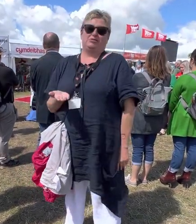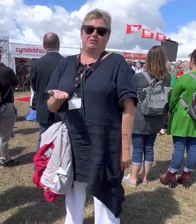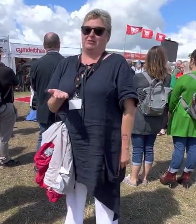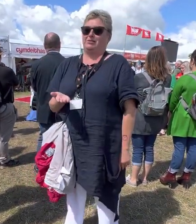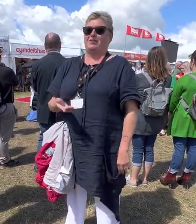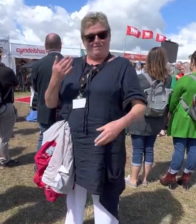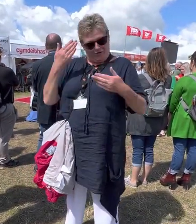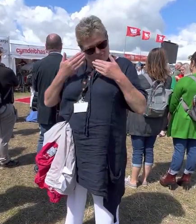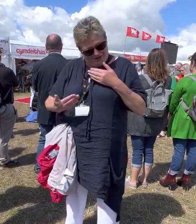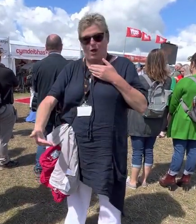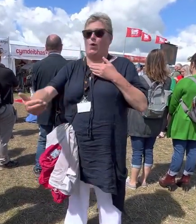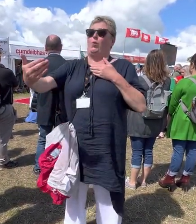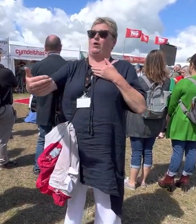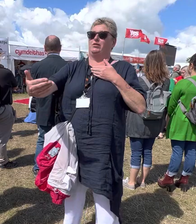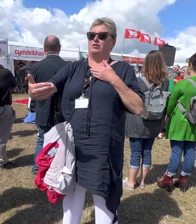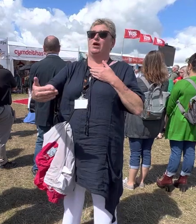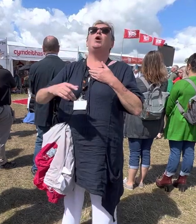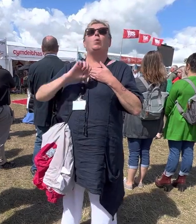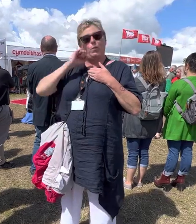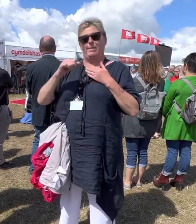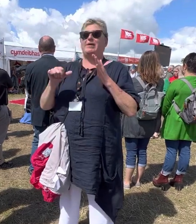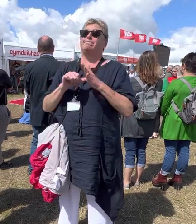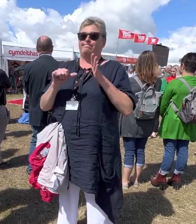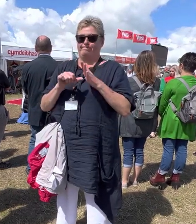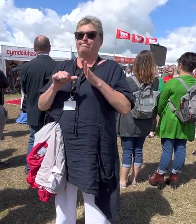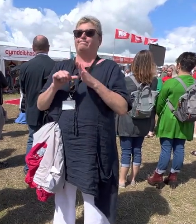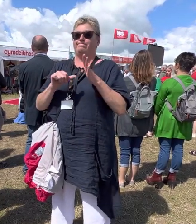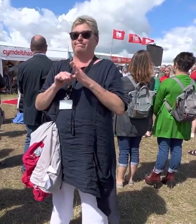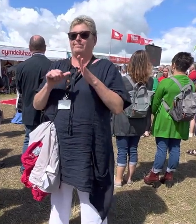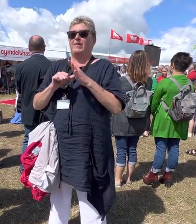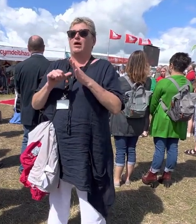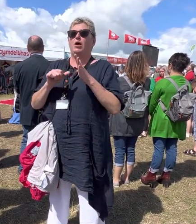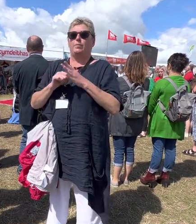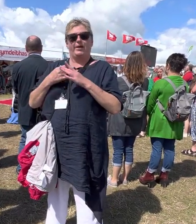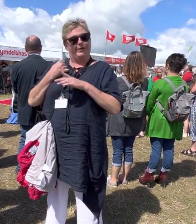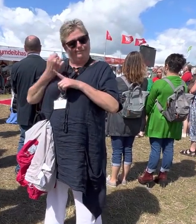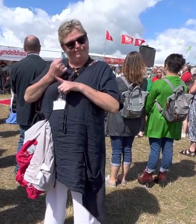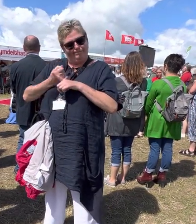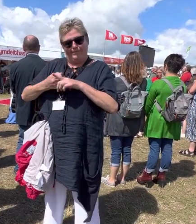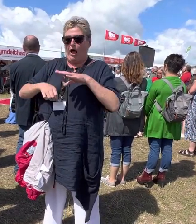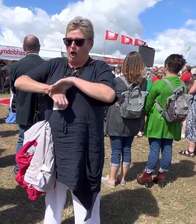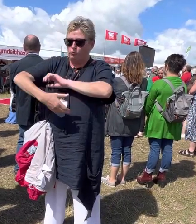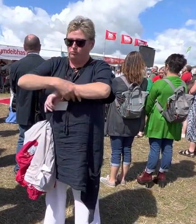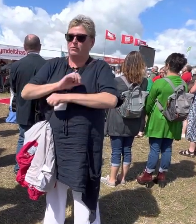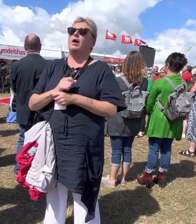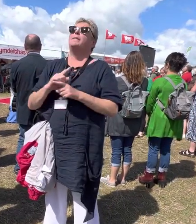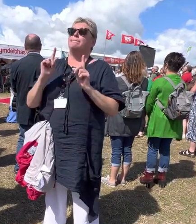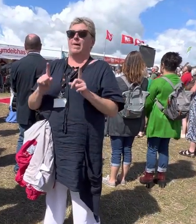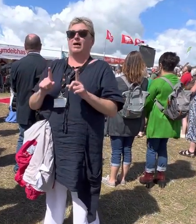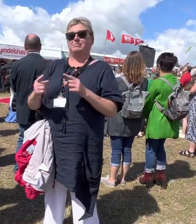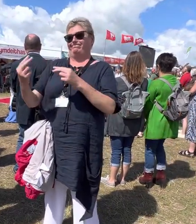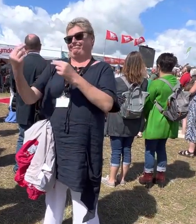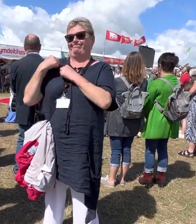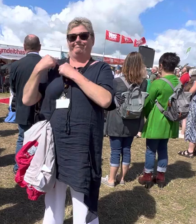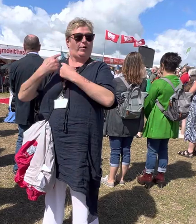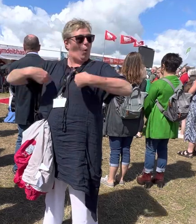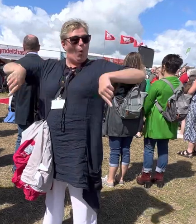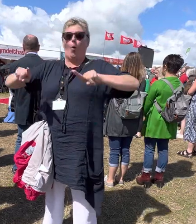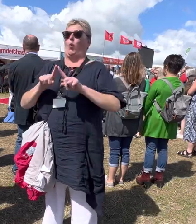hyn, mi fydd hi'n anodd, mi fydd o'n golygu aberth a lot o waith caled, ond mae'r cyfrifoldeb ar ein sgwydda ni a sgwydda